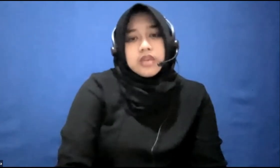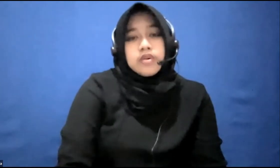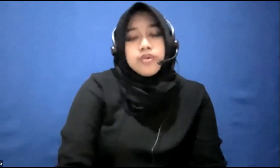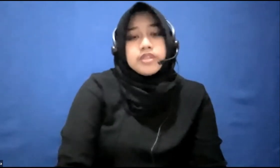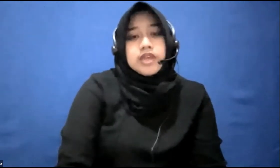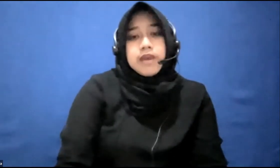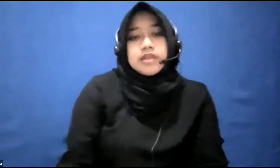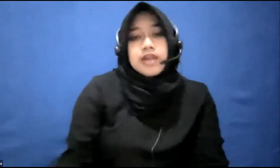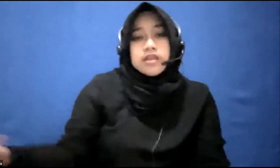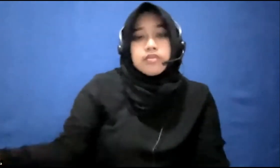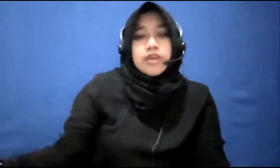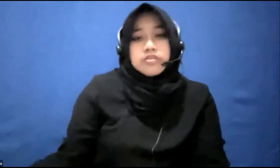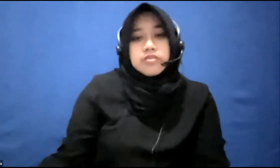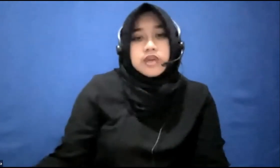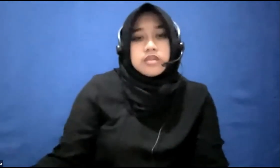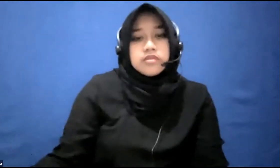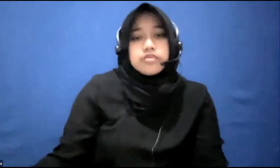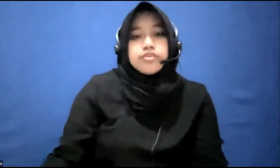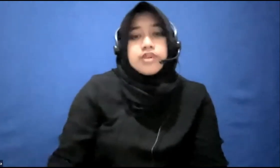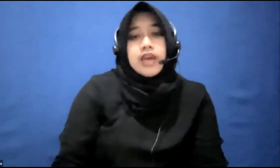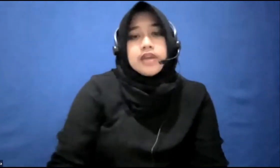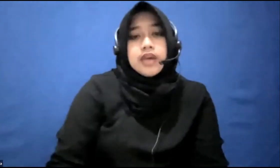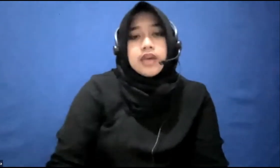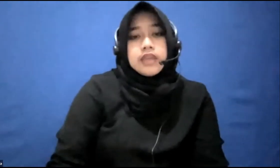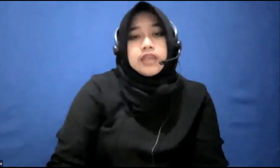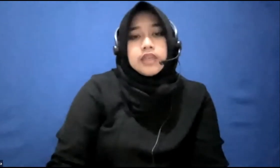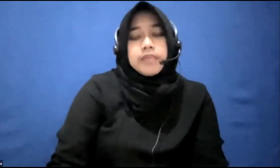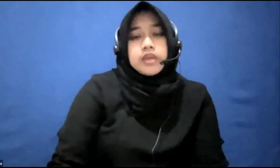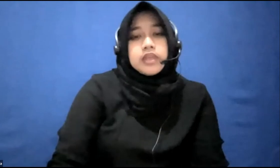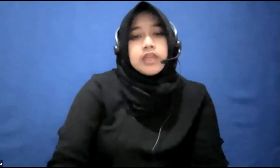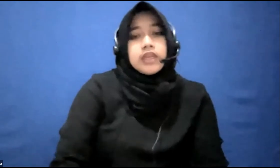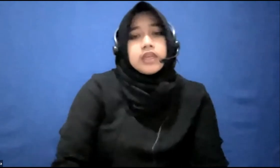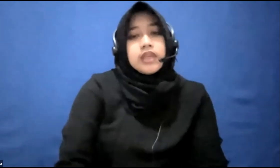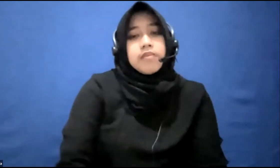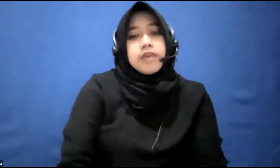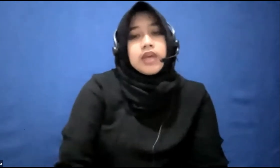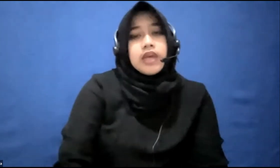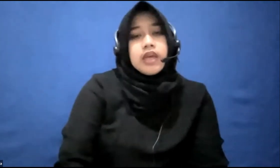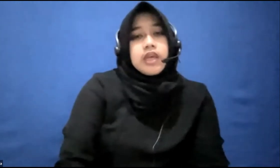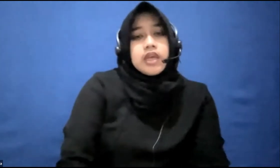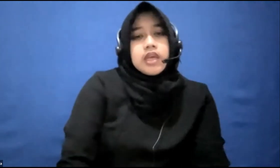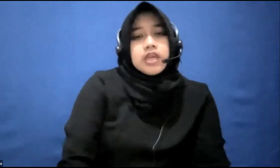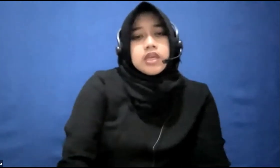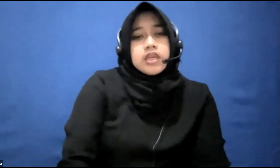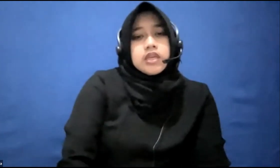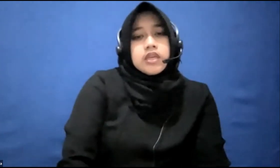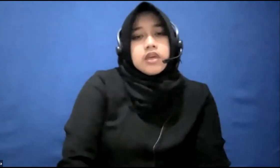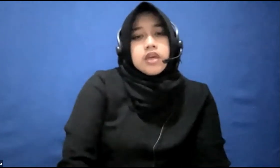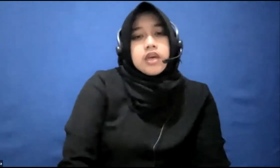tanya-tanya nih sama salah satu narasumber, sudah ada ini, tapi ketika mereka